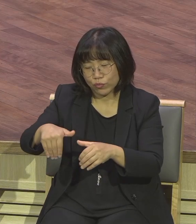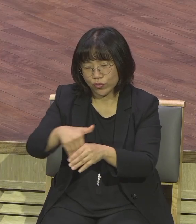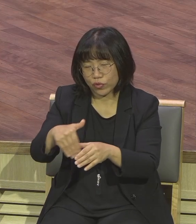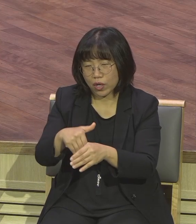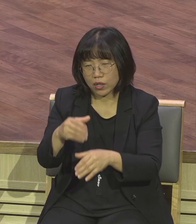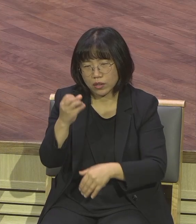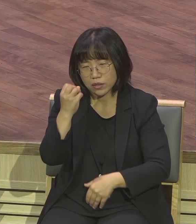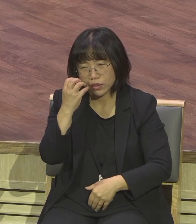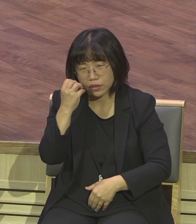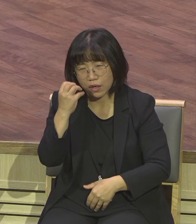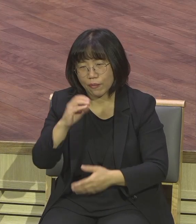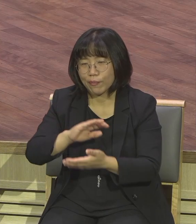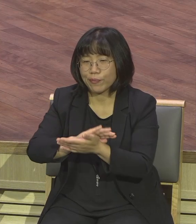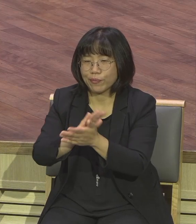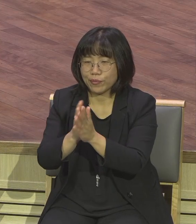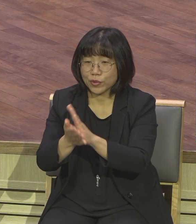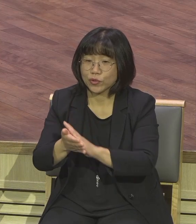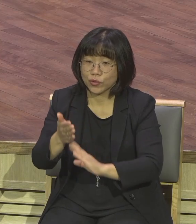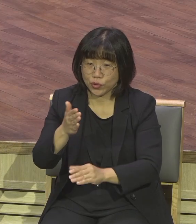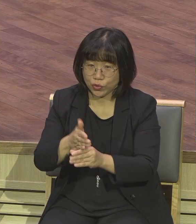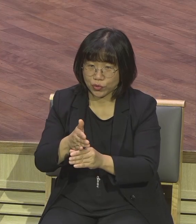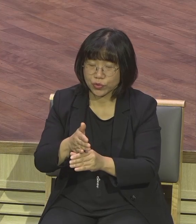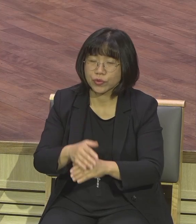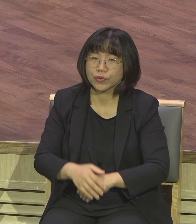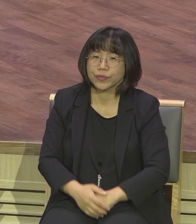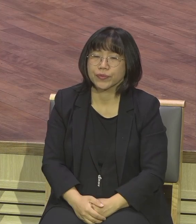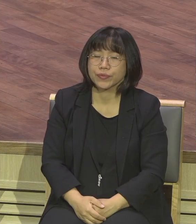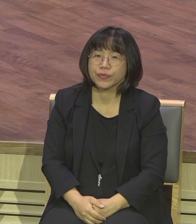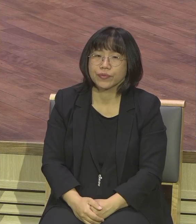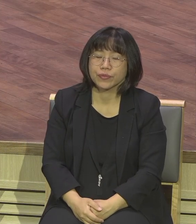우리가 적응을 해 나가야 되는데